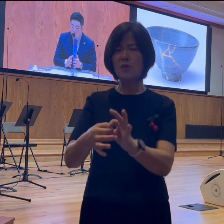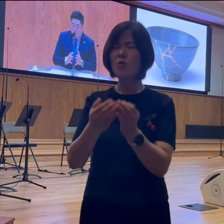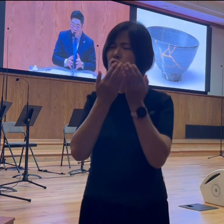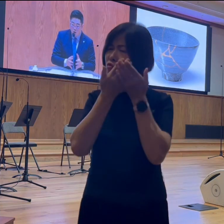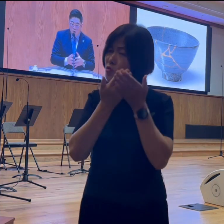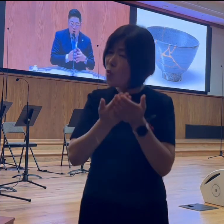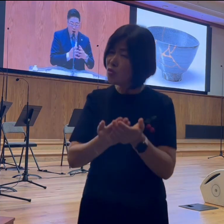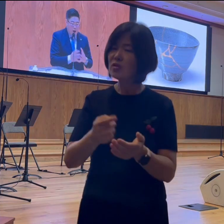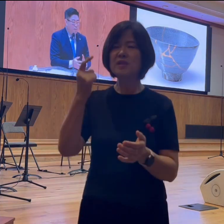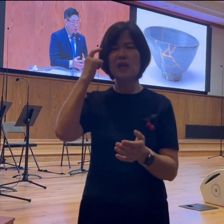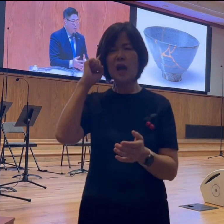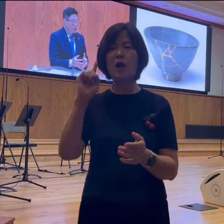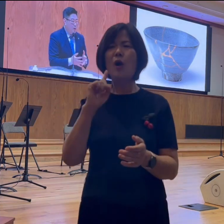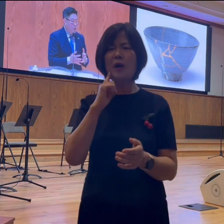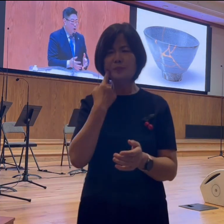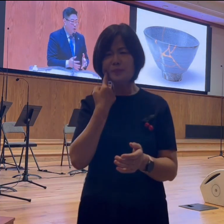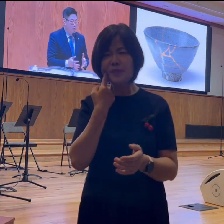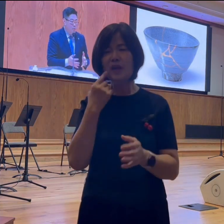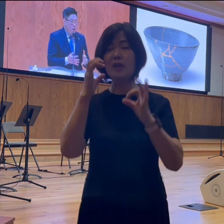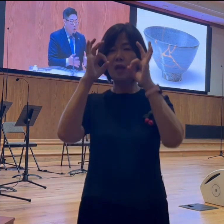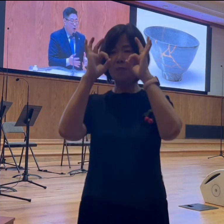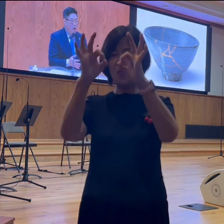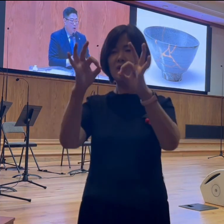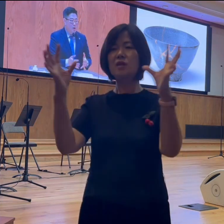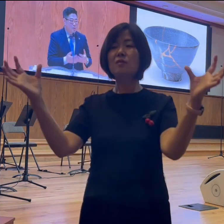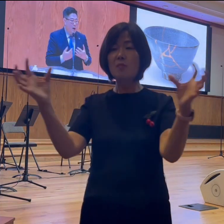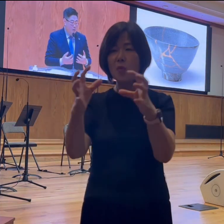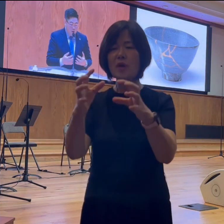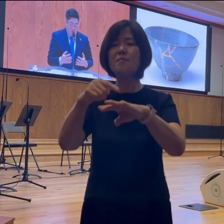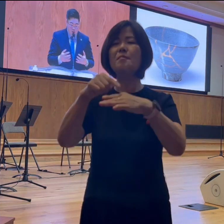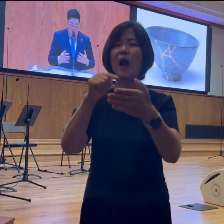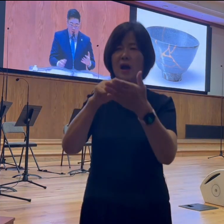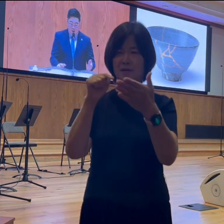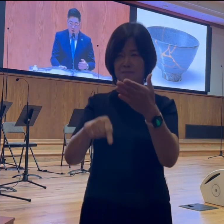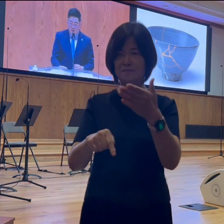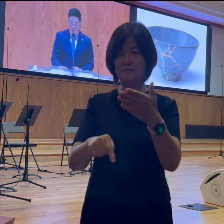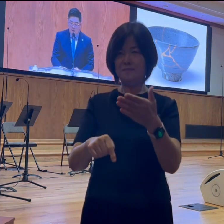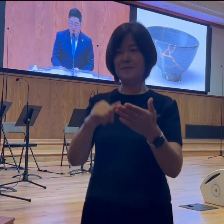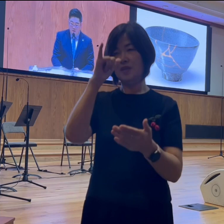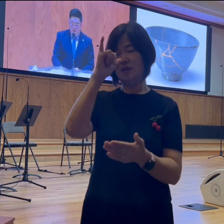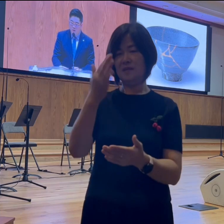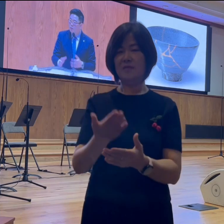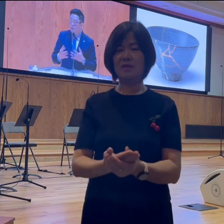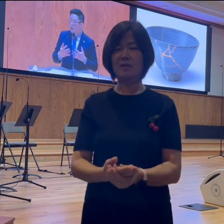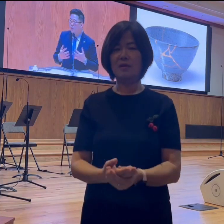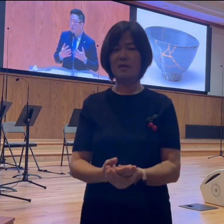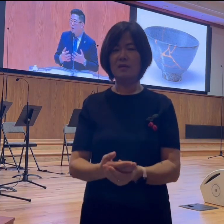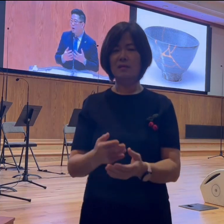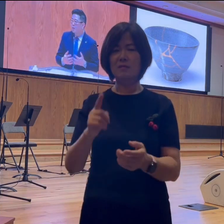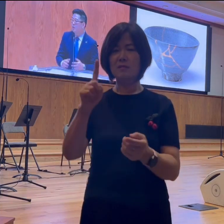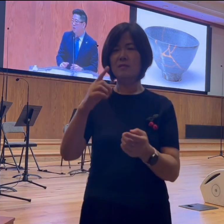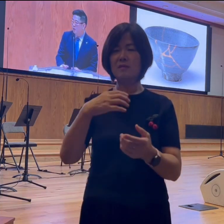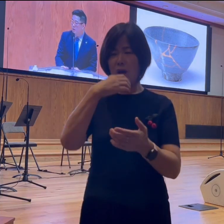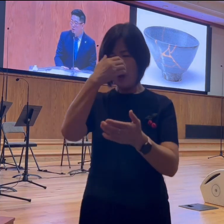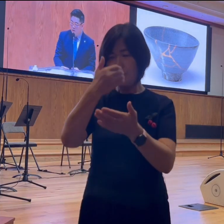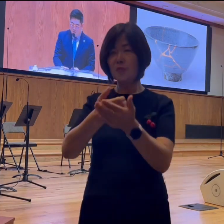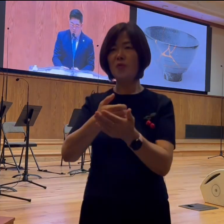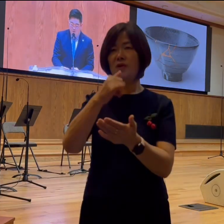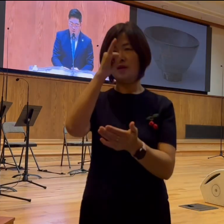소중히 여기고 아름답게 여기는 그 마음이 있다는 것입니다. 그 부분이 굉장히